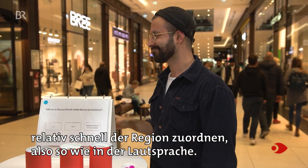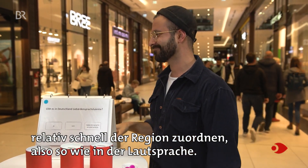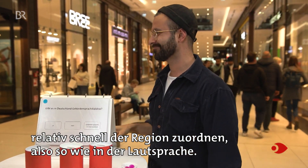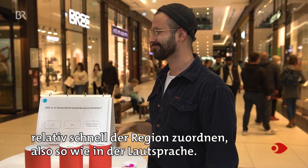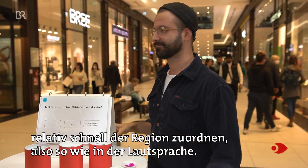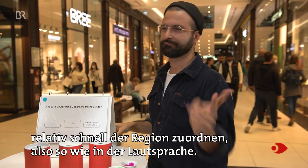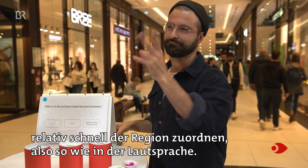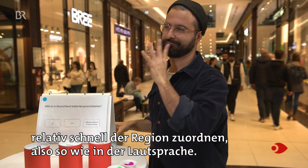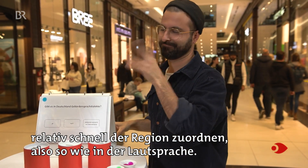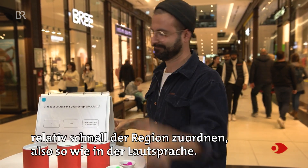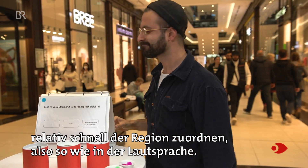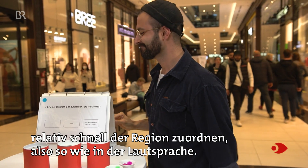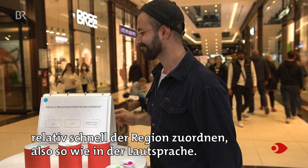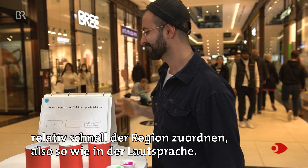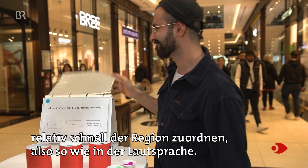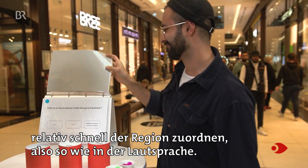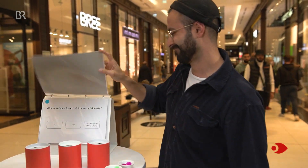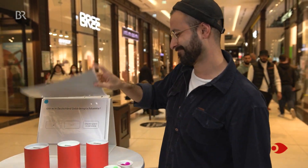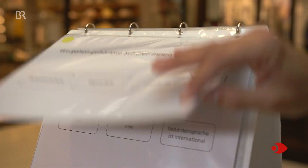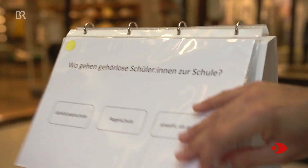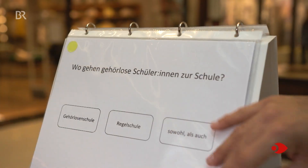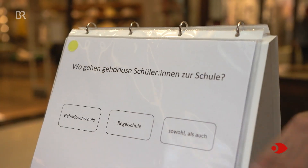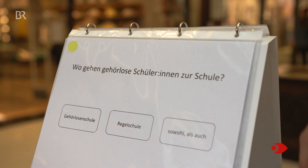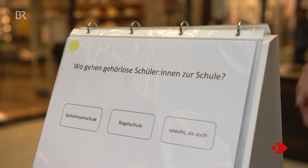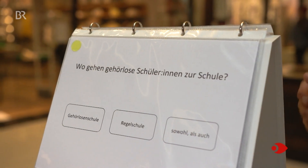zuordnen. Also so wie in der Lautsprache.